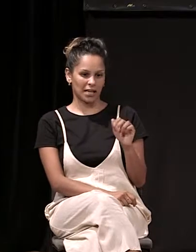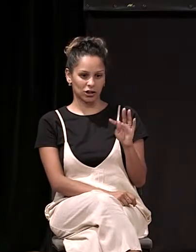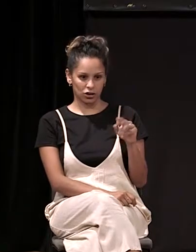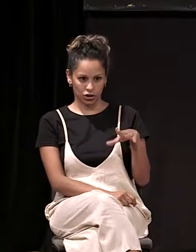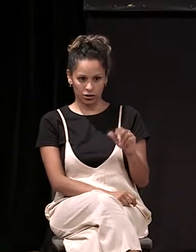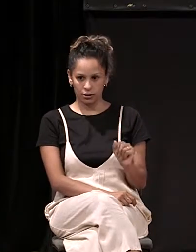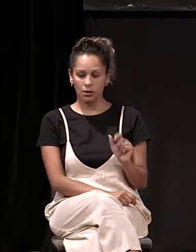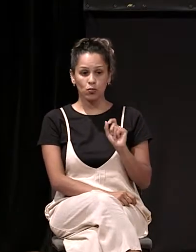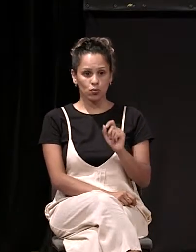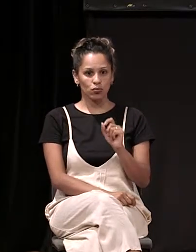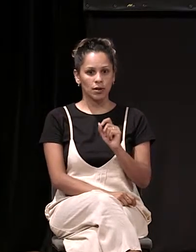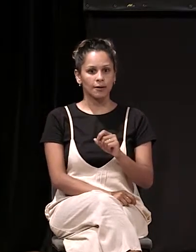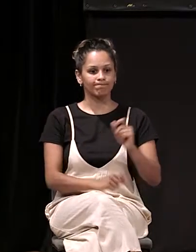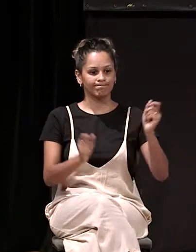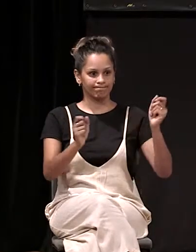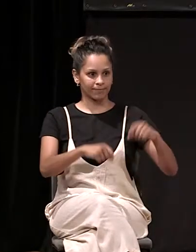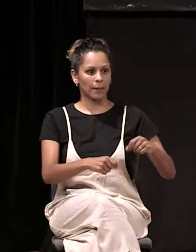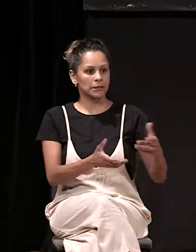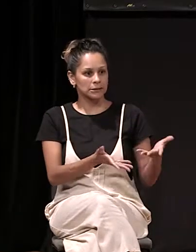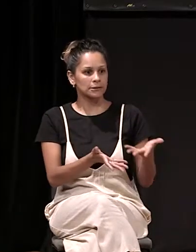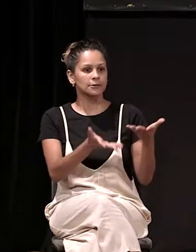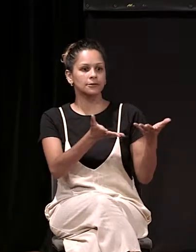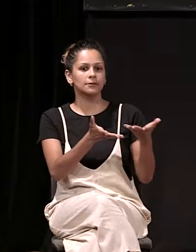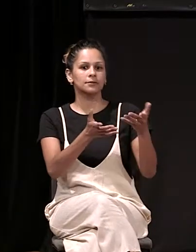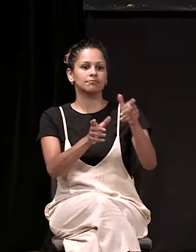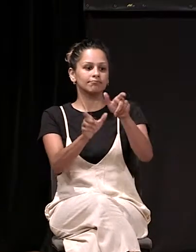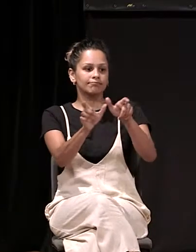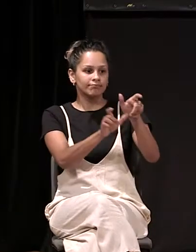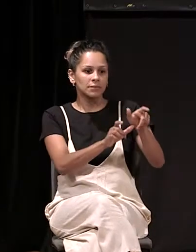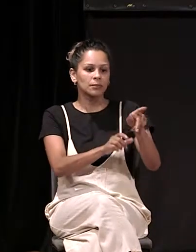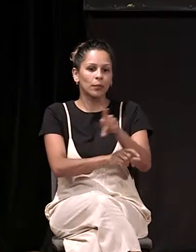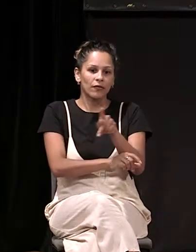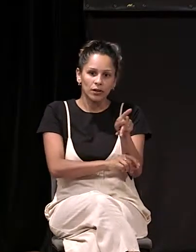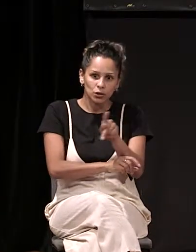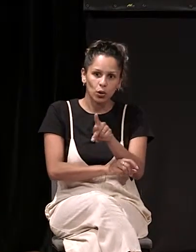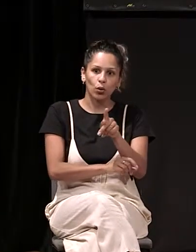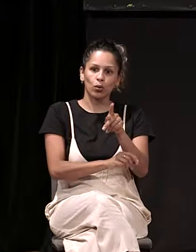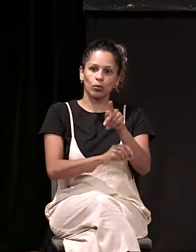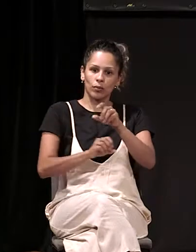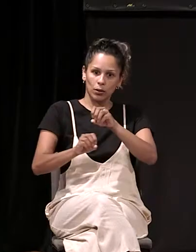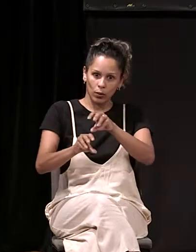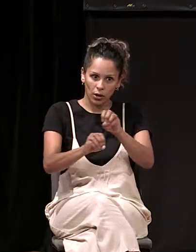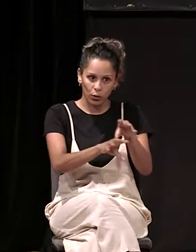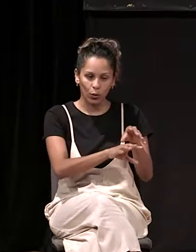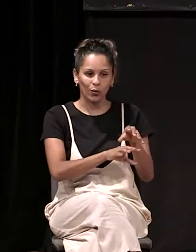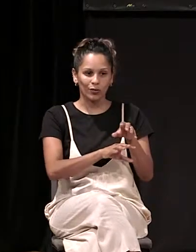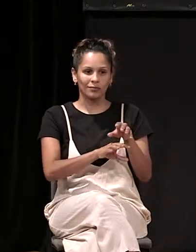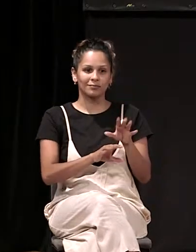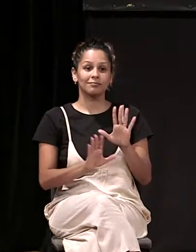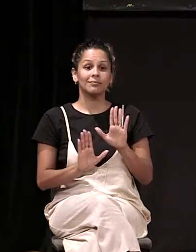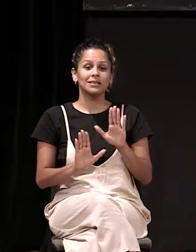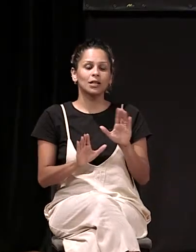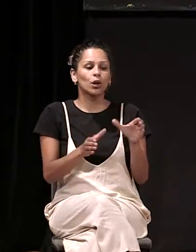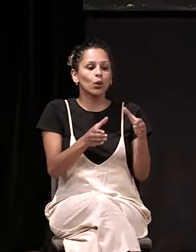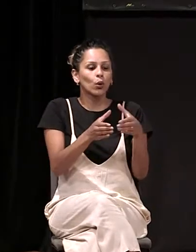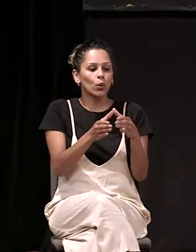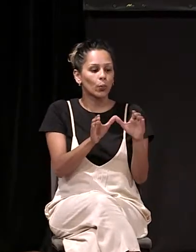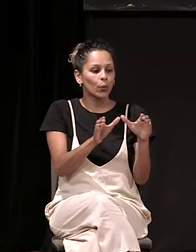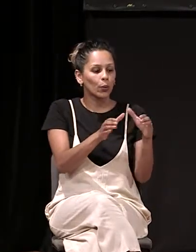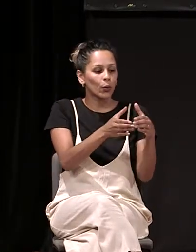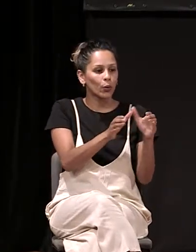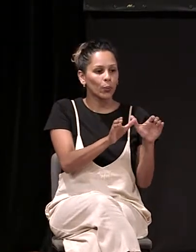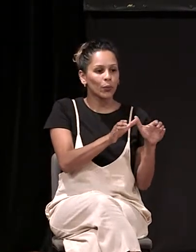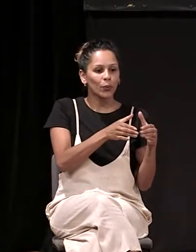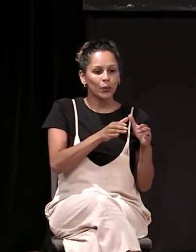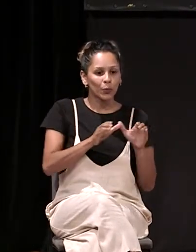com metodologia participativa, nem que seja grupos menores, e a gente vai, de a pouquinho, uma gotinha,